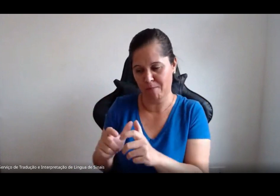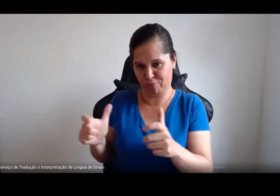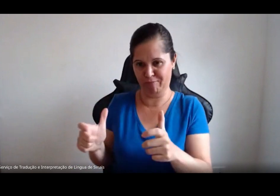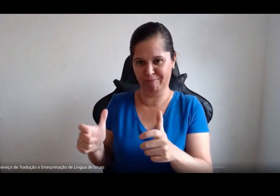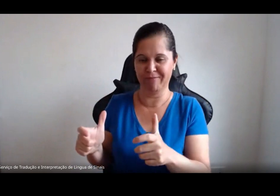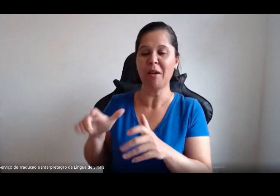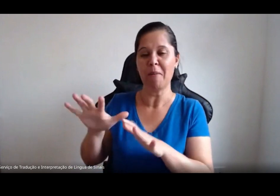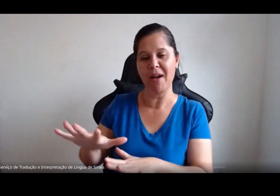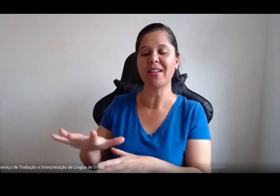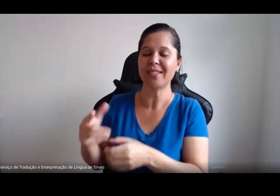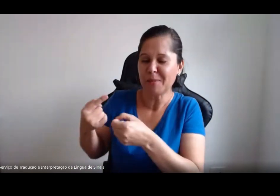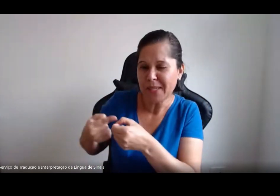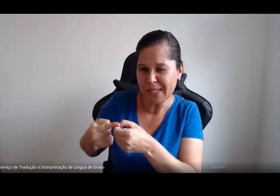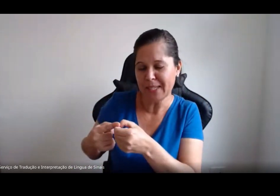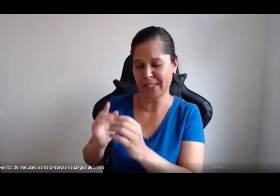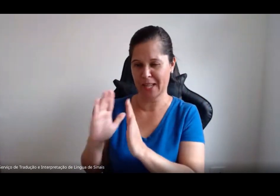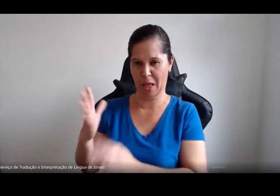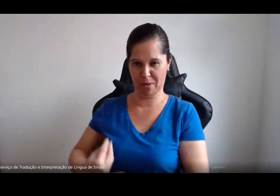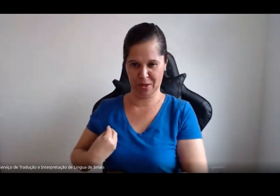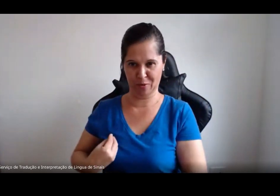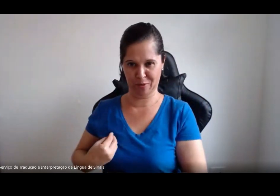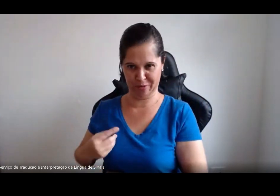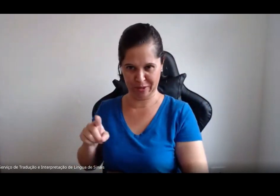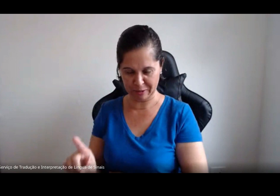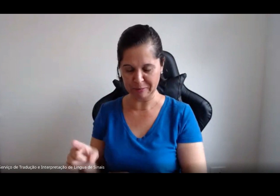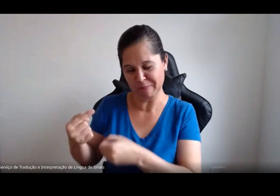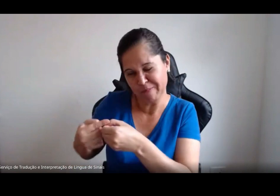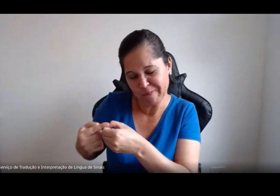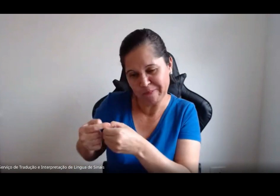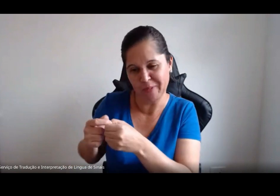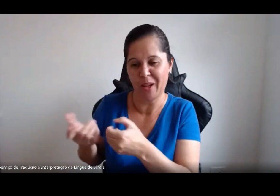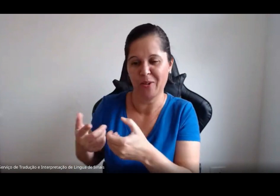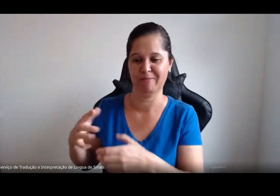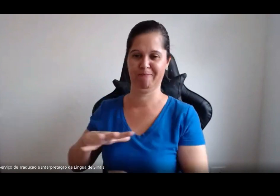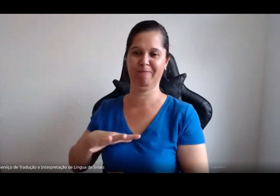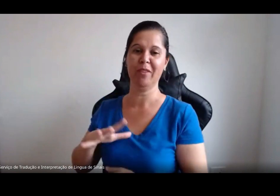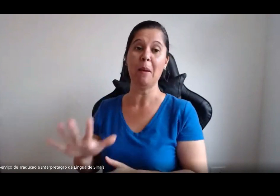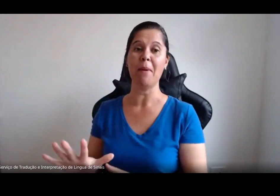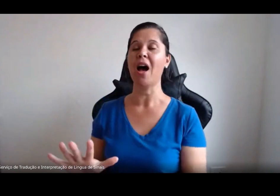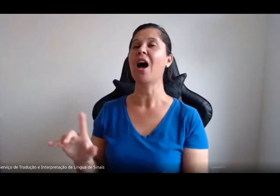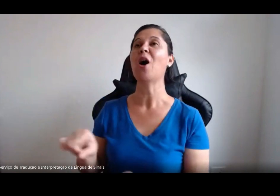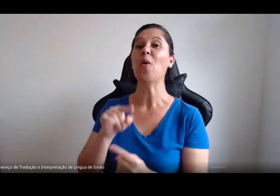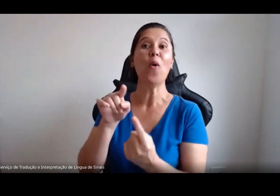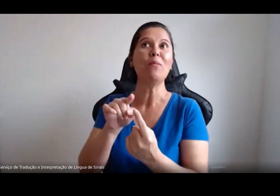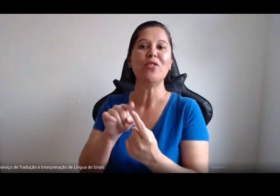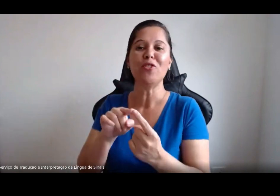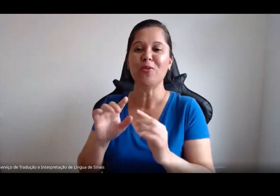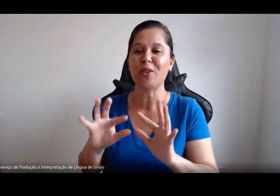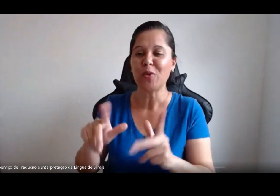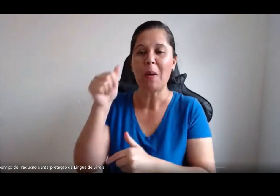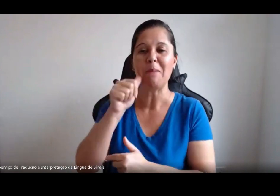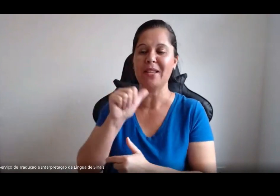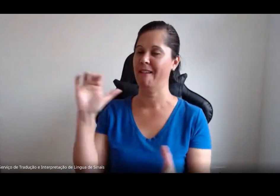grandona, mas seja como for, na época em que eu morava, era uma cidadezinha do interior. O ideal era se casar com